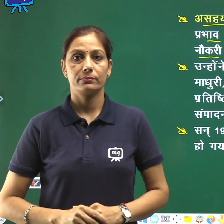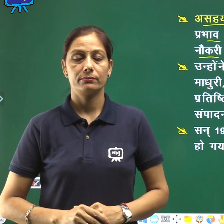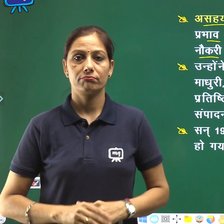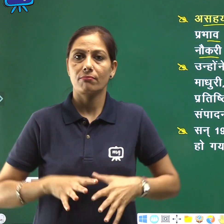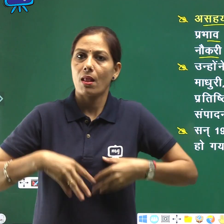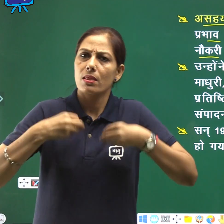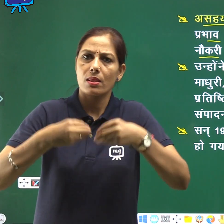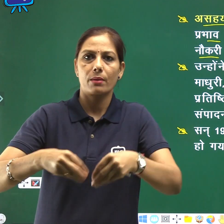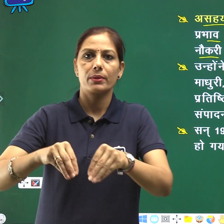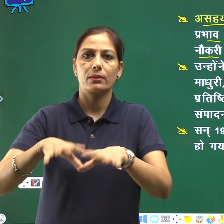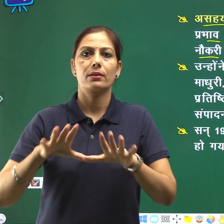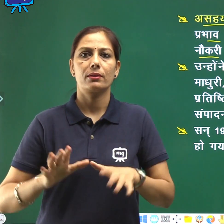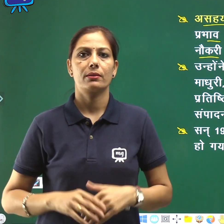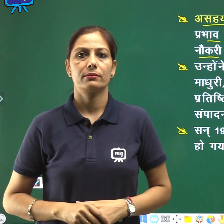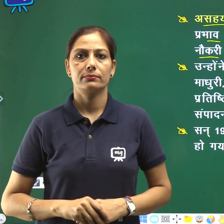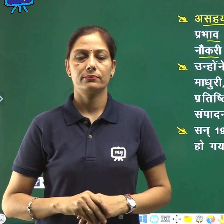त्याग पत्र दे दिया।